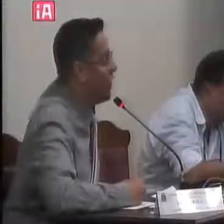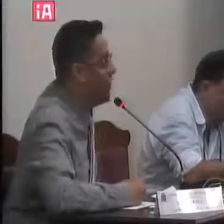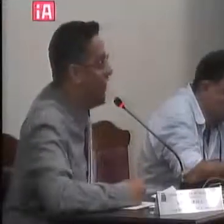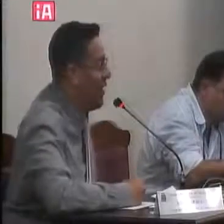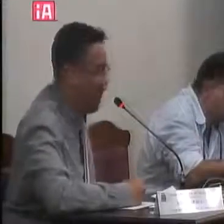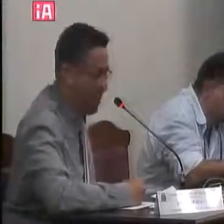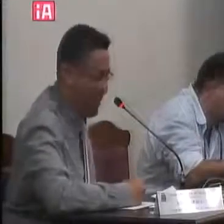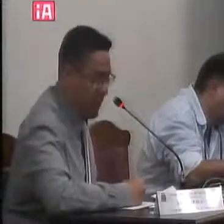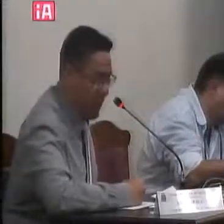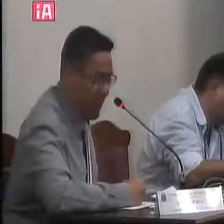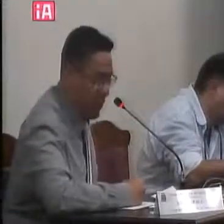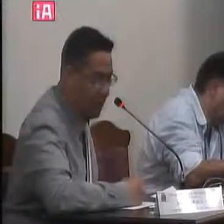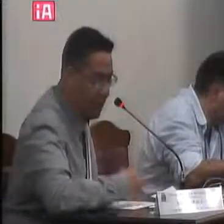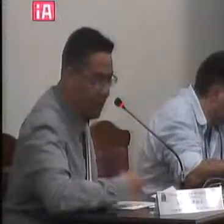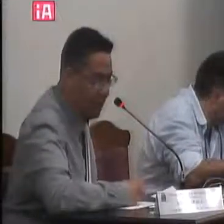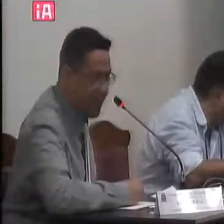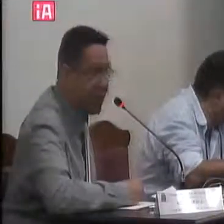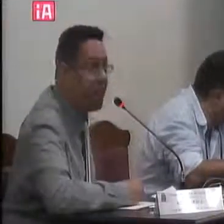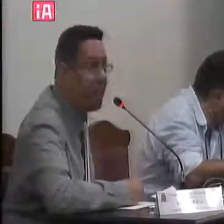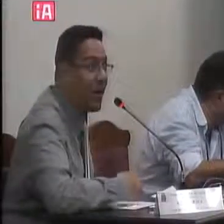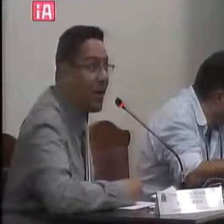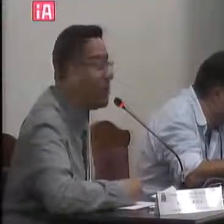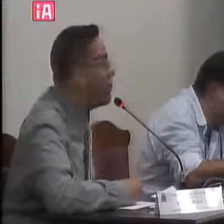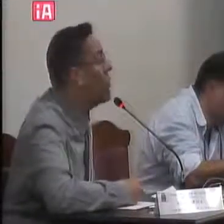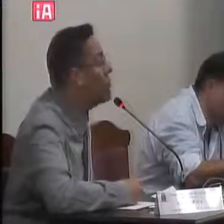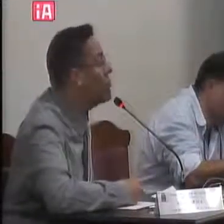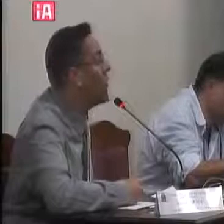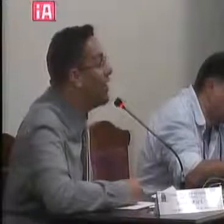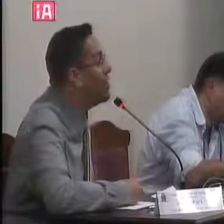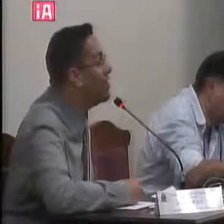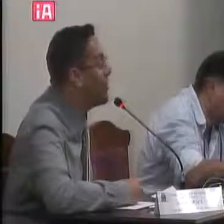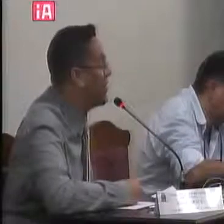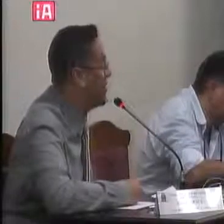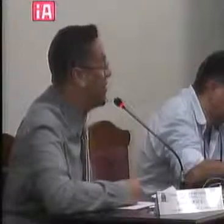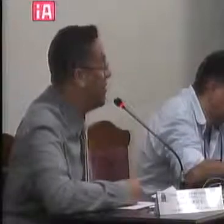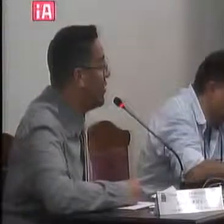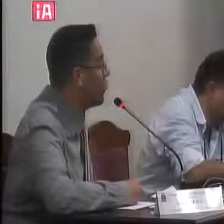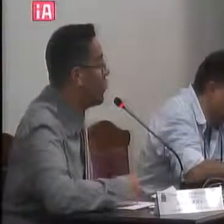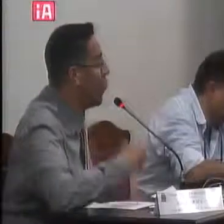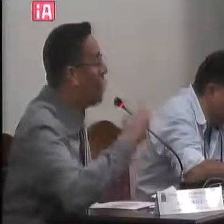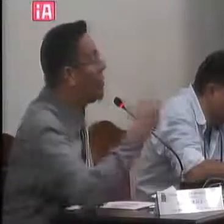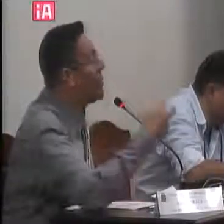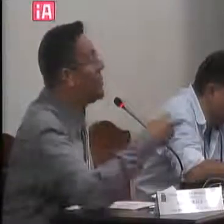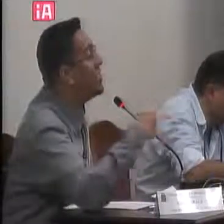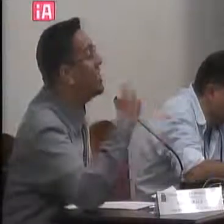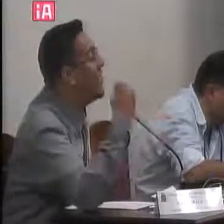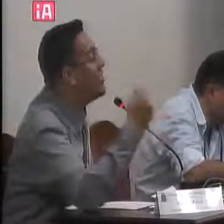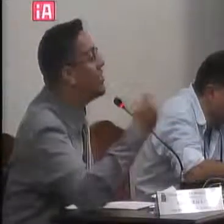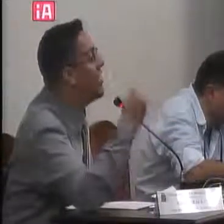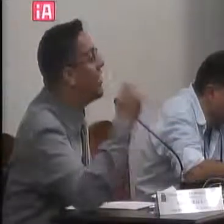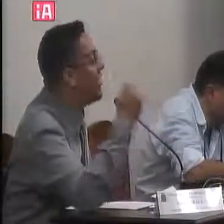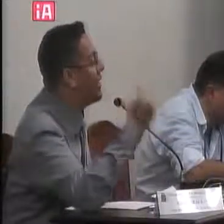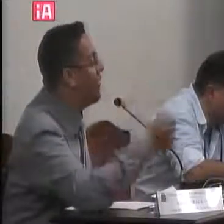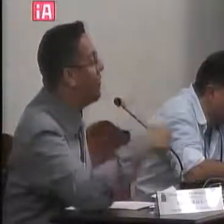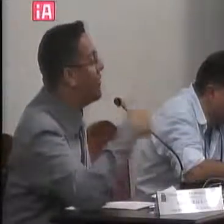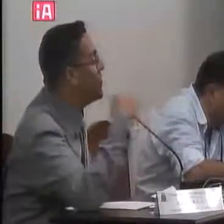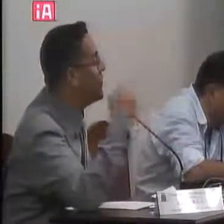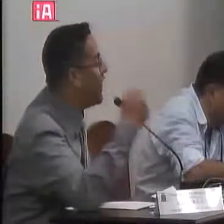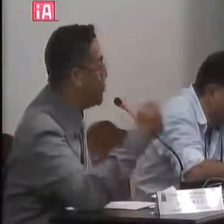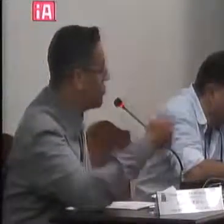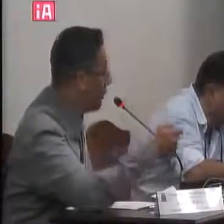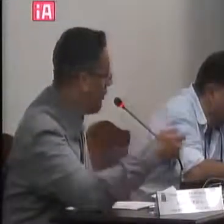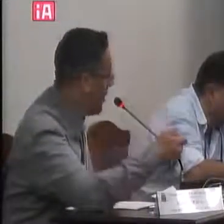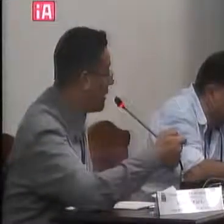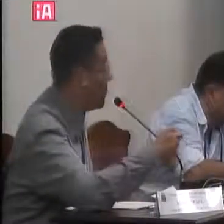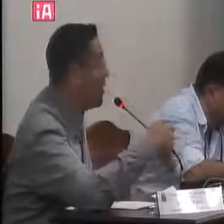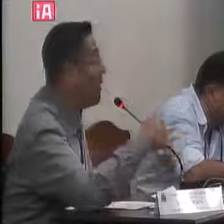embarque rodoviário é um tema que eu vou ficar 4 anos falando isso Sim. aqui, do quanto que a gente deixa de arrecadar. E eu fiz